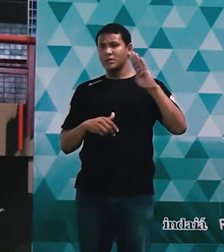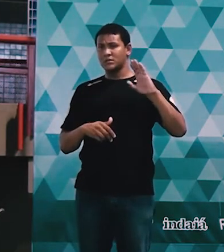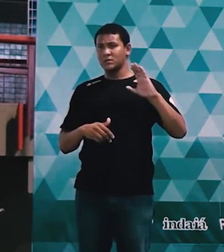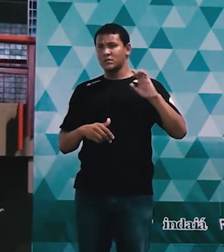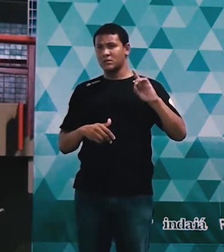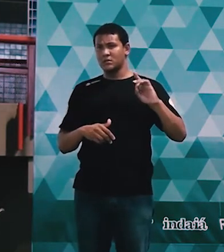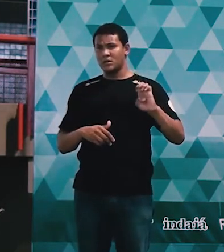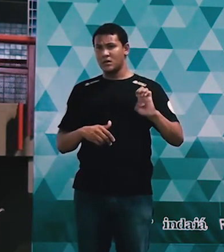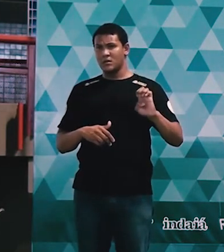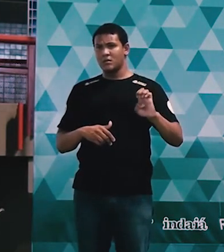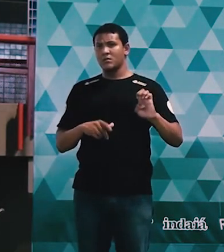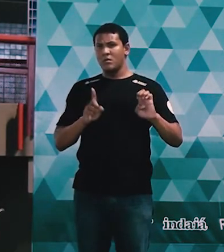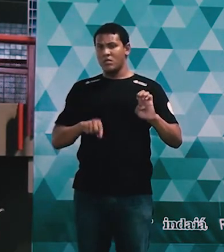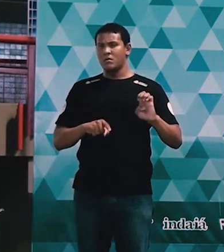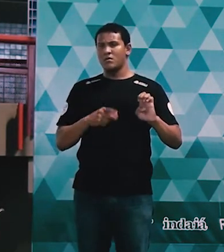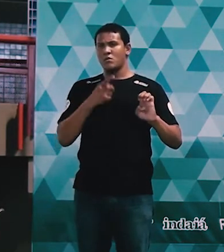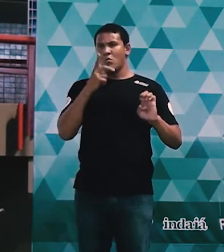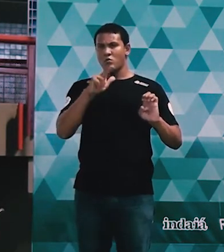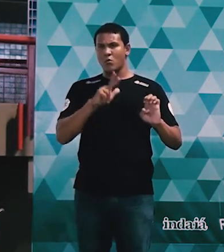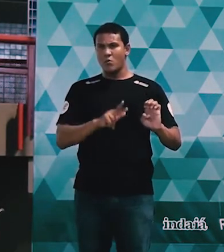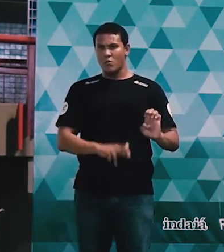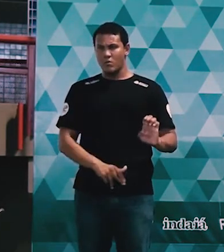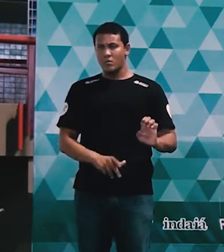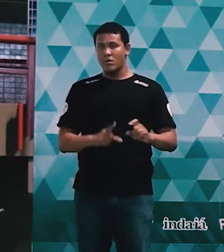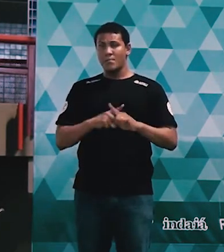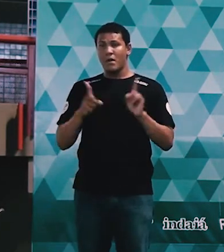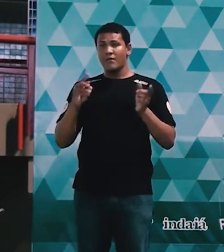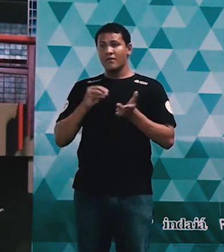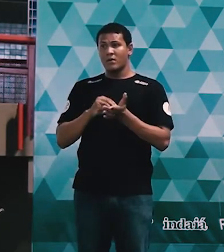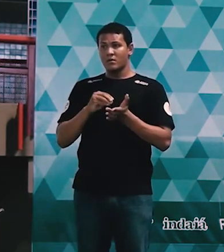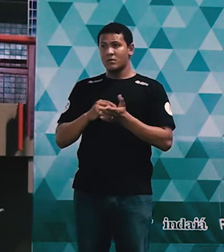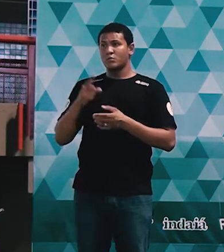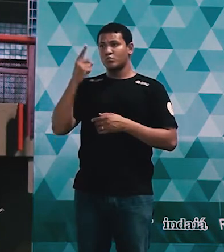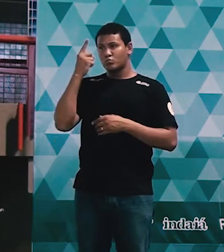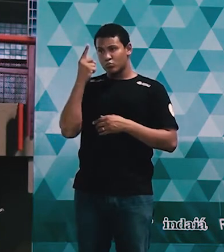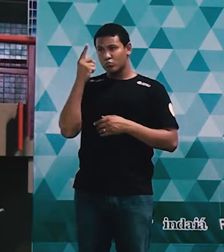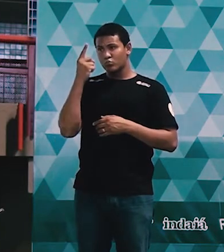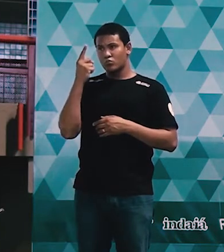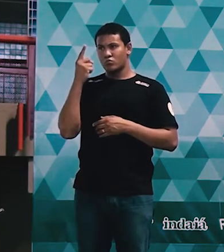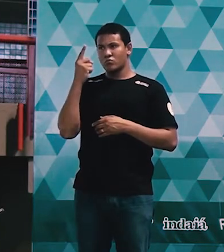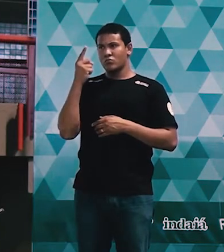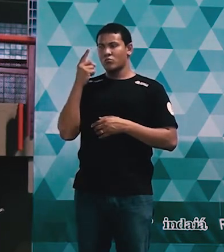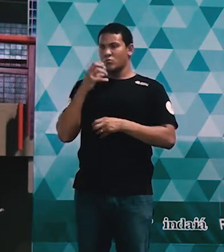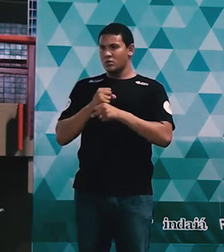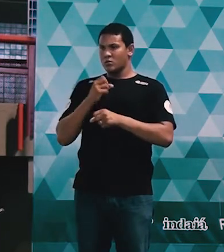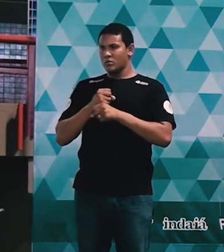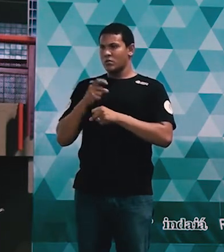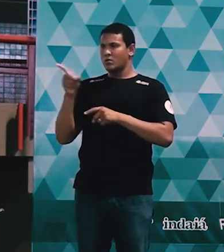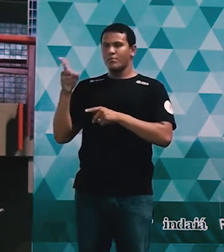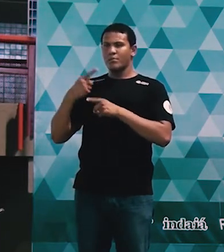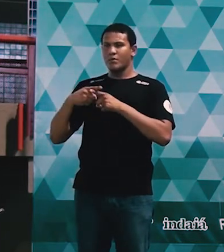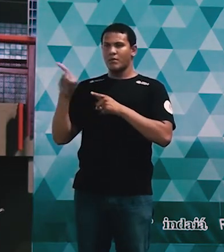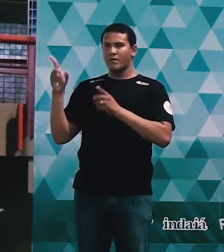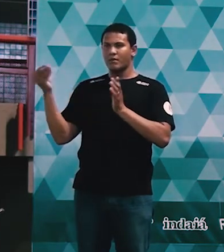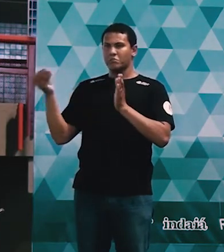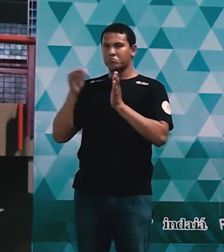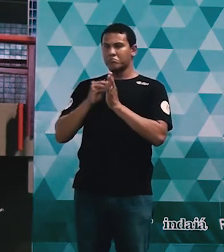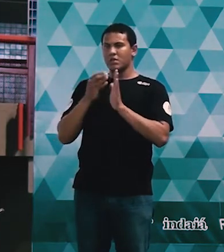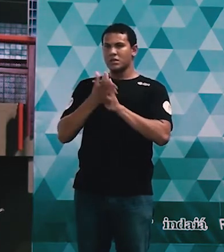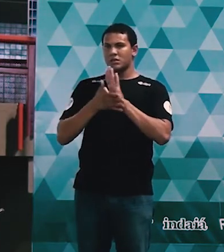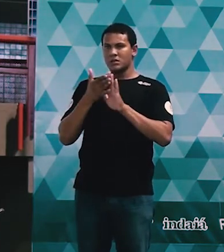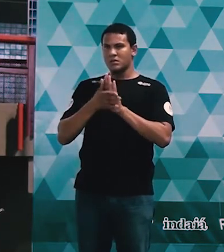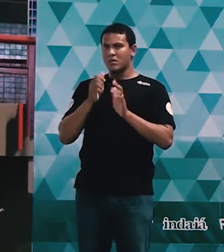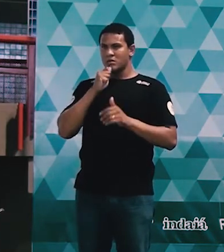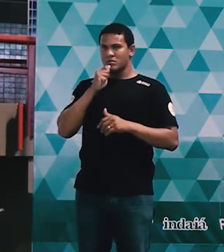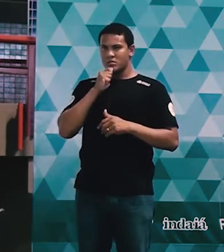uma coisa, ainda está faltando uma nota para cada candidato que não está contabilizada aqui, que eu vou somar depois. Então eu vou